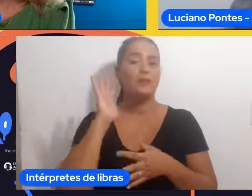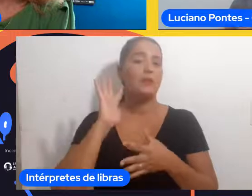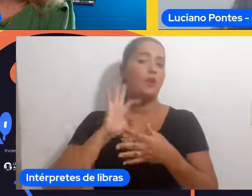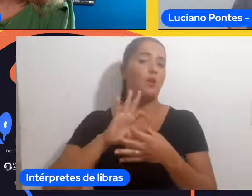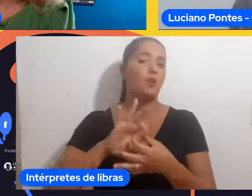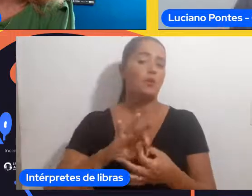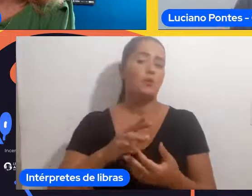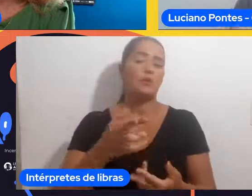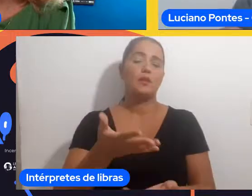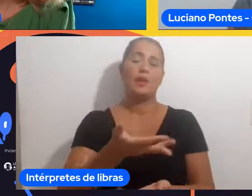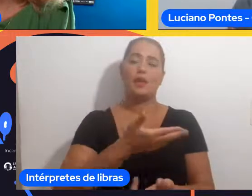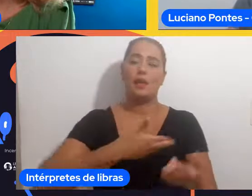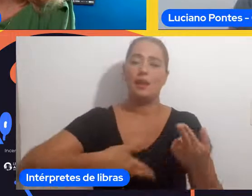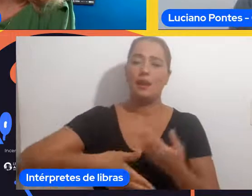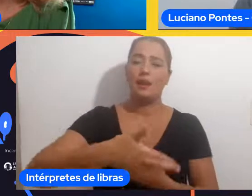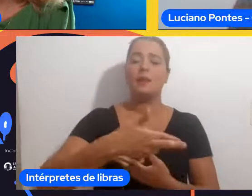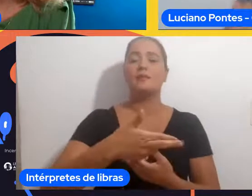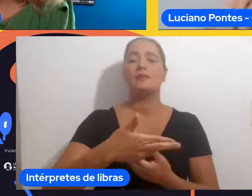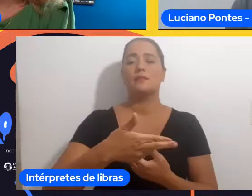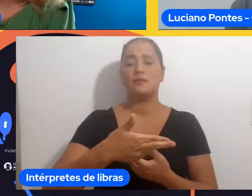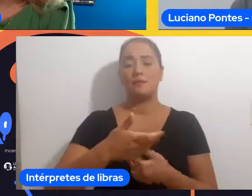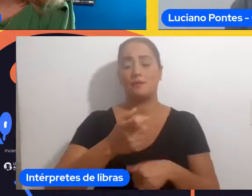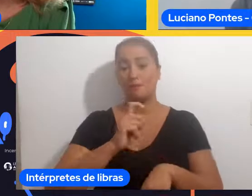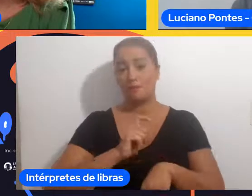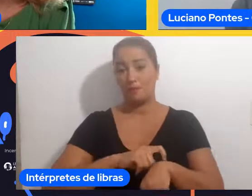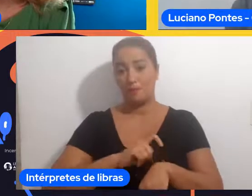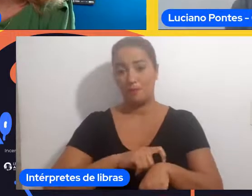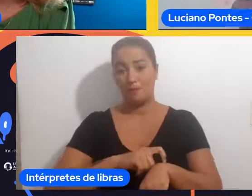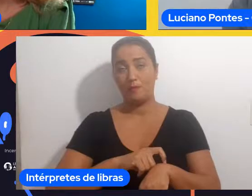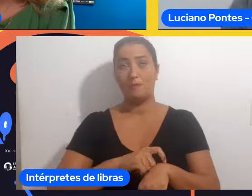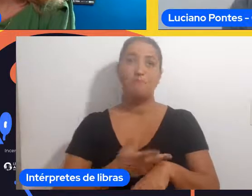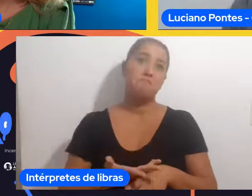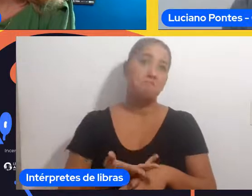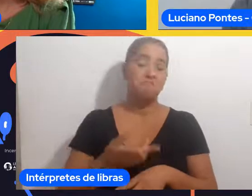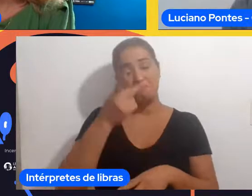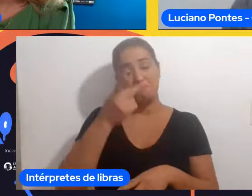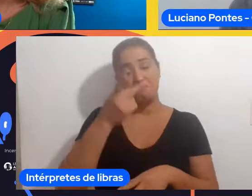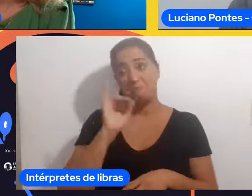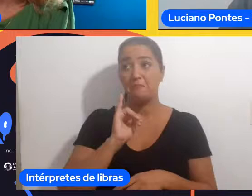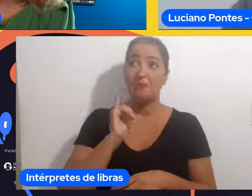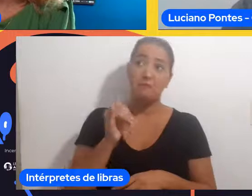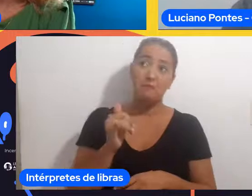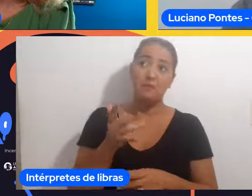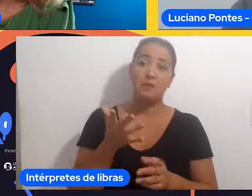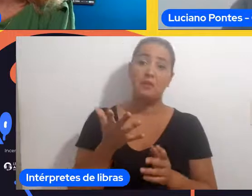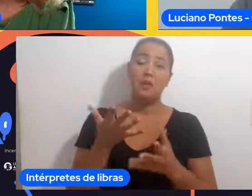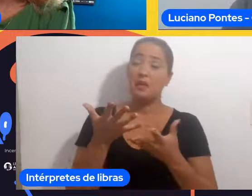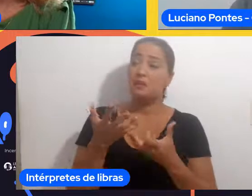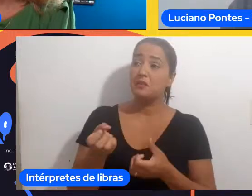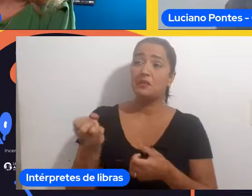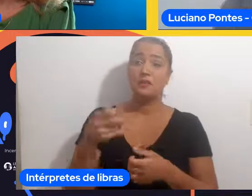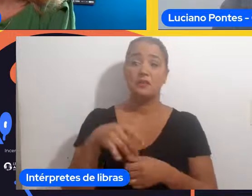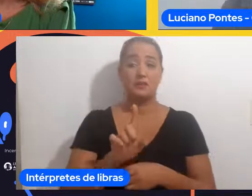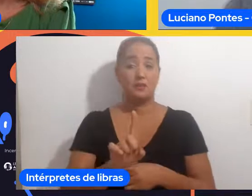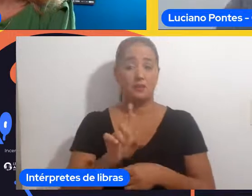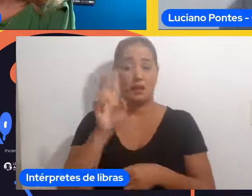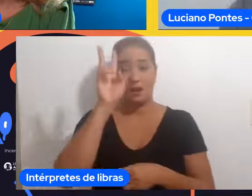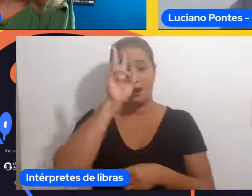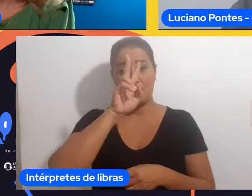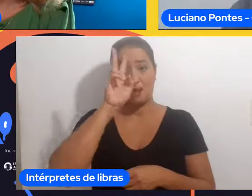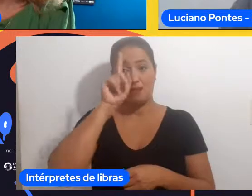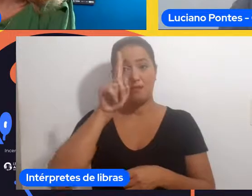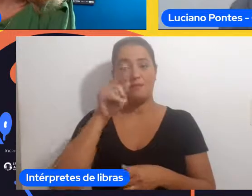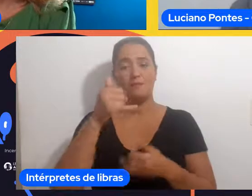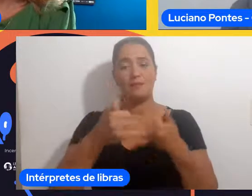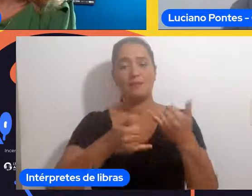relação momentânea, né? Alguém Isso. pode comandar uma coisa, o outro aceita. E isso me lembra muito as brincadeiras populares,